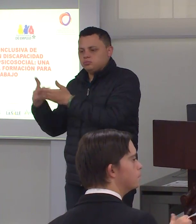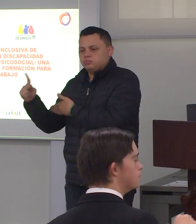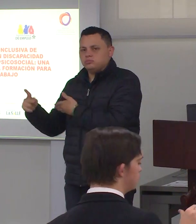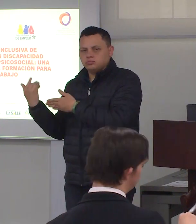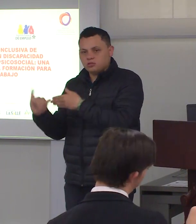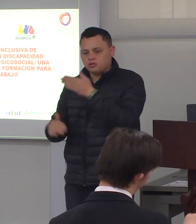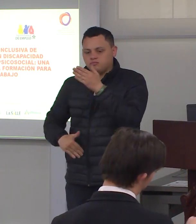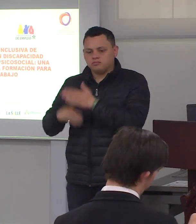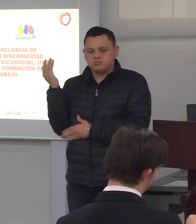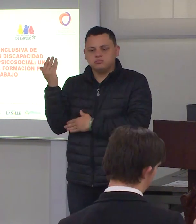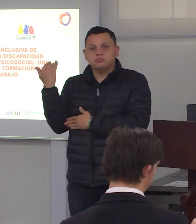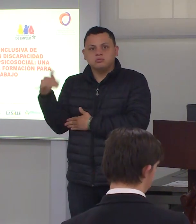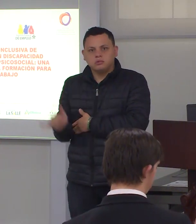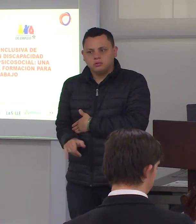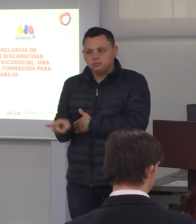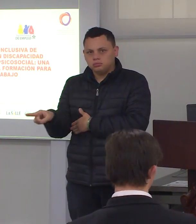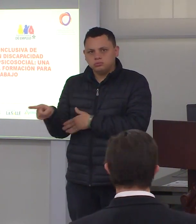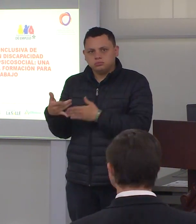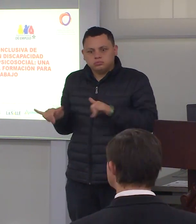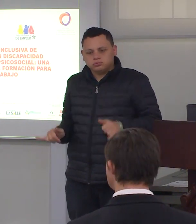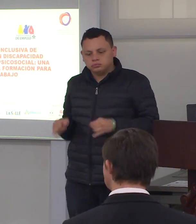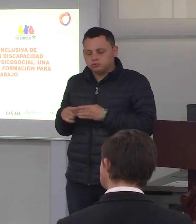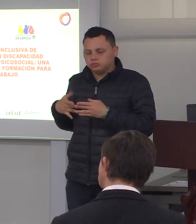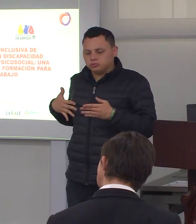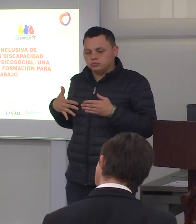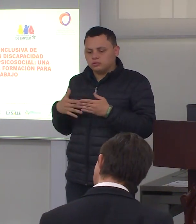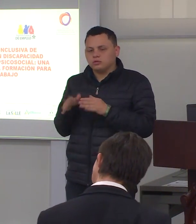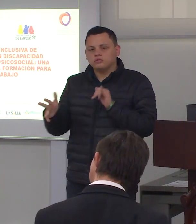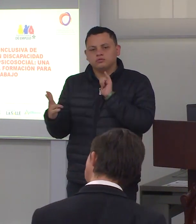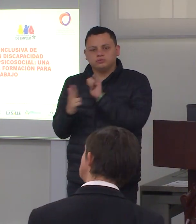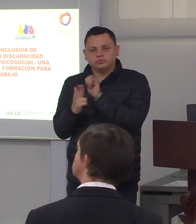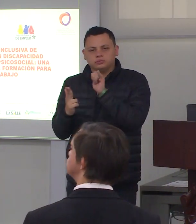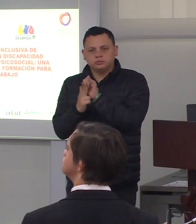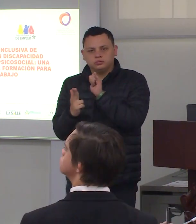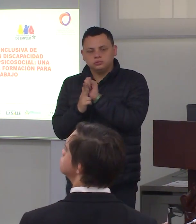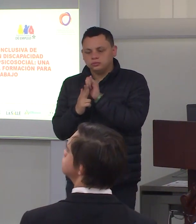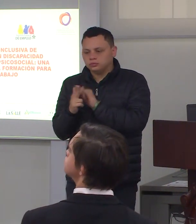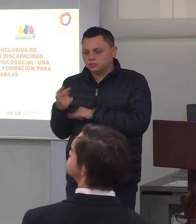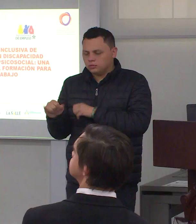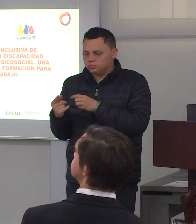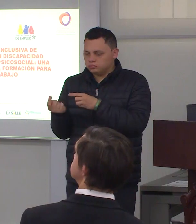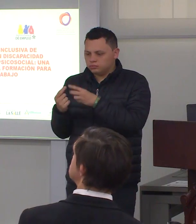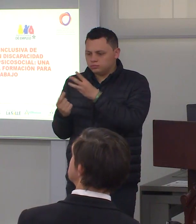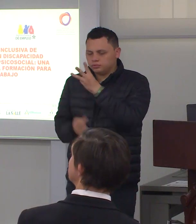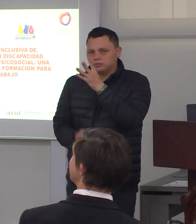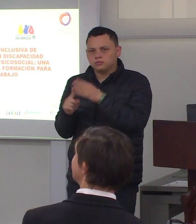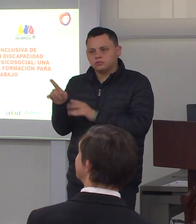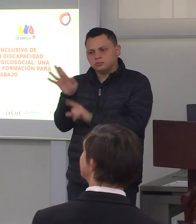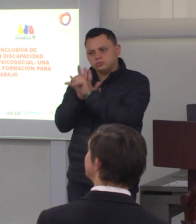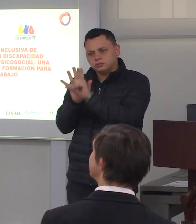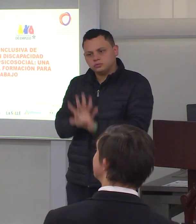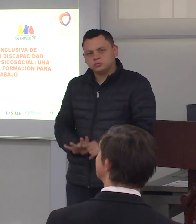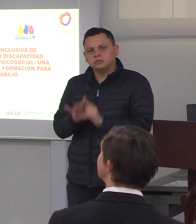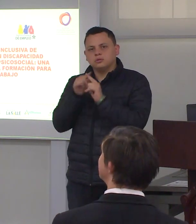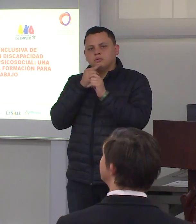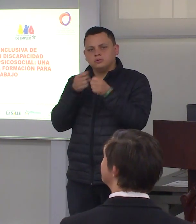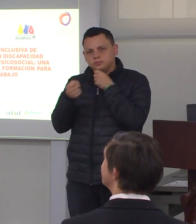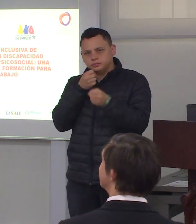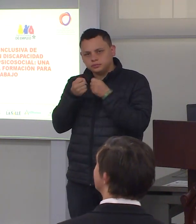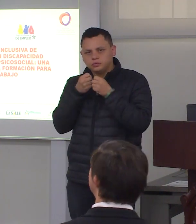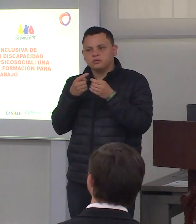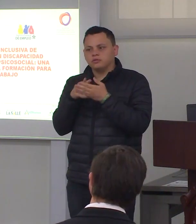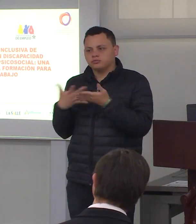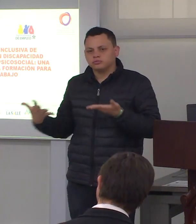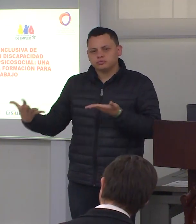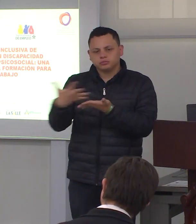y sorprendentemente con canal de YouTube, en el que encuentras varios videos con entrevistas y reseñas